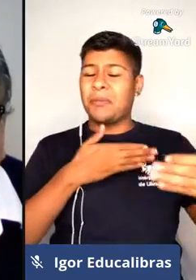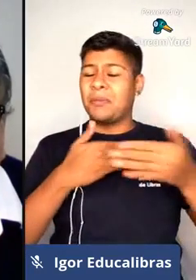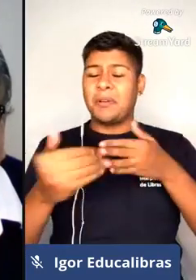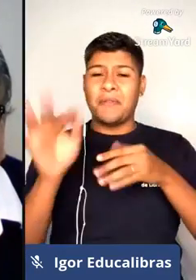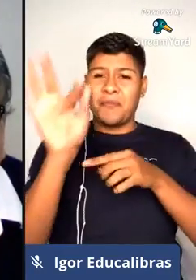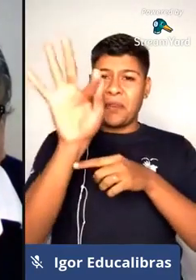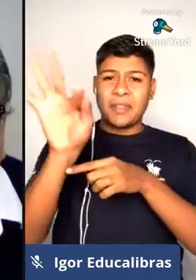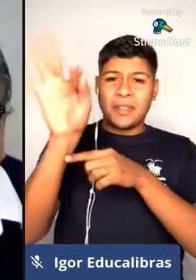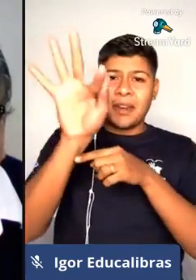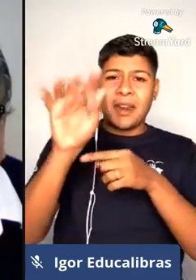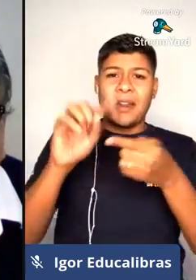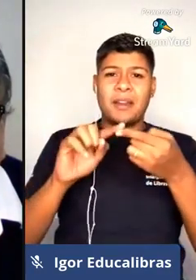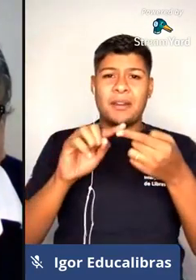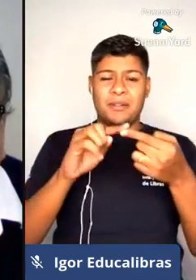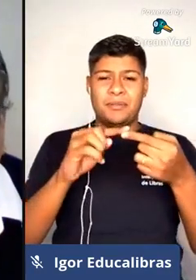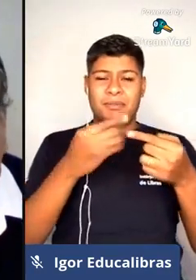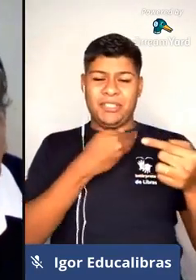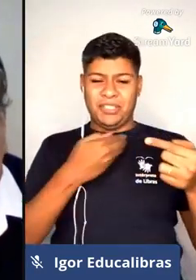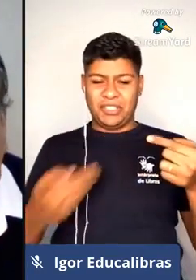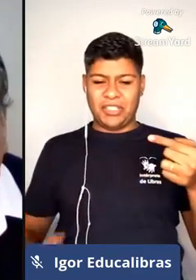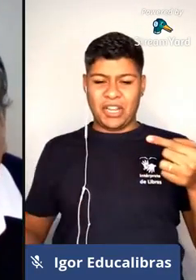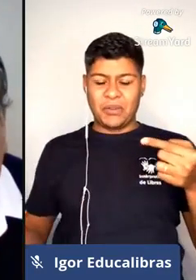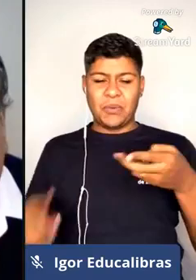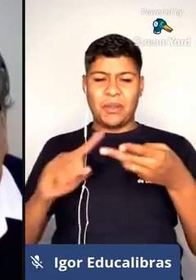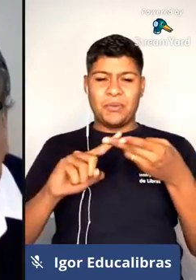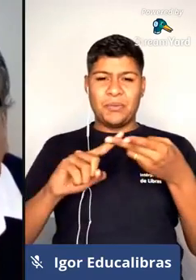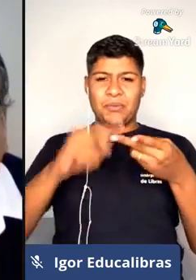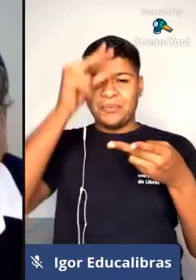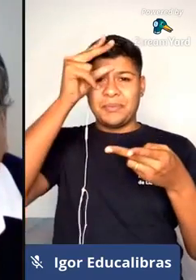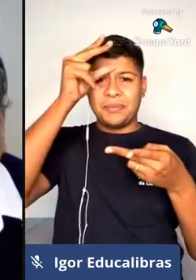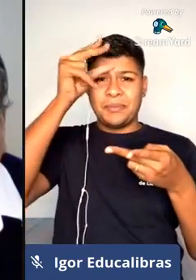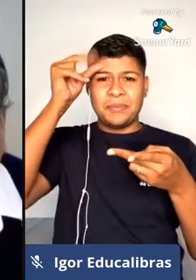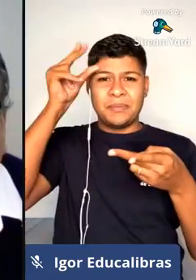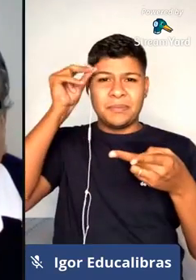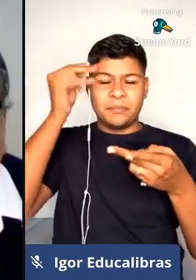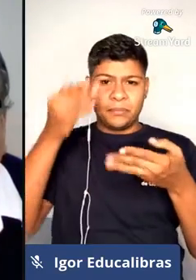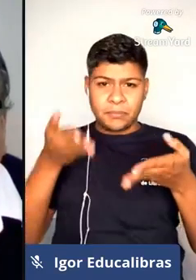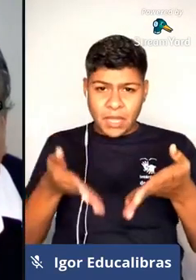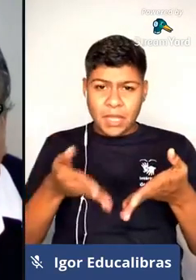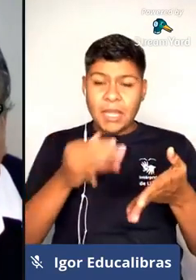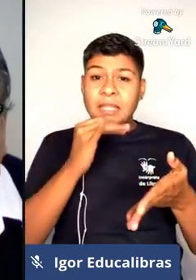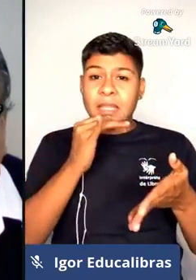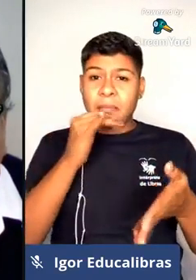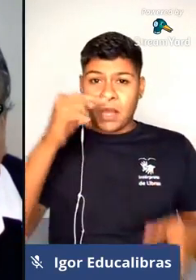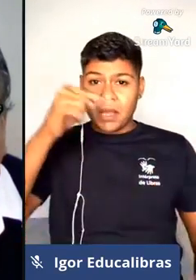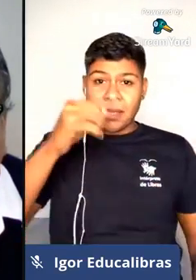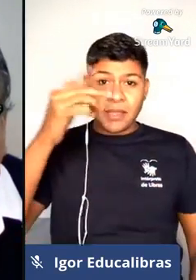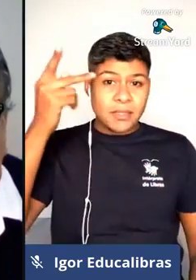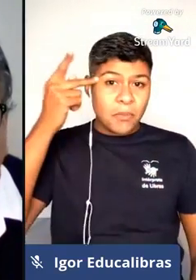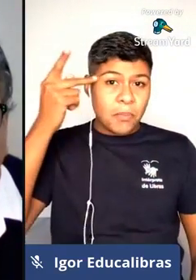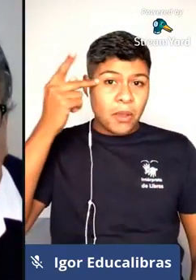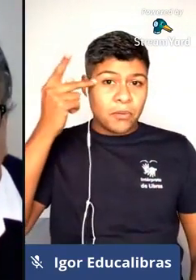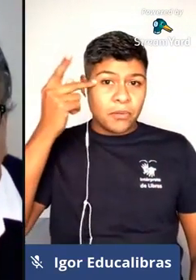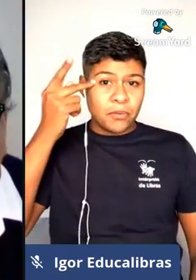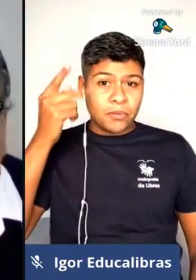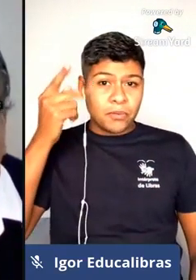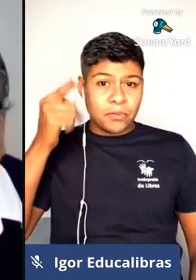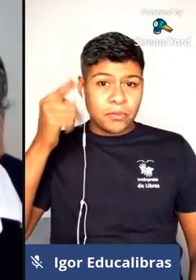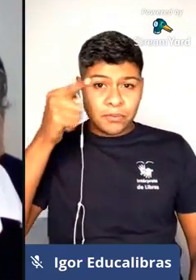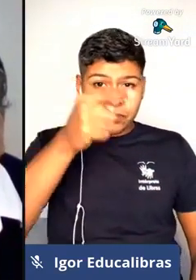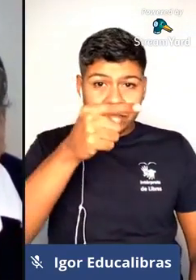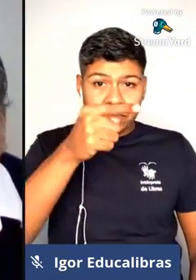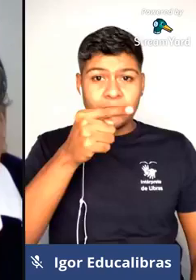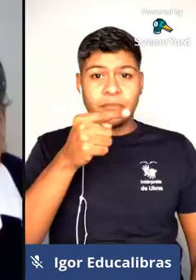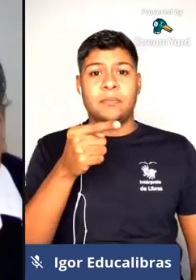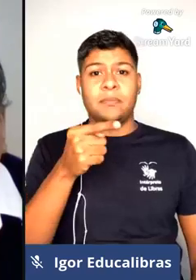federal, estadual ou municipal. Te dou um exemplo. Aqui em São Paulo, né, você vai gostar do que vou dizer, numa parte